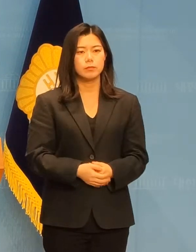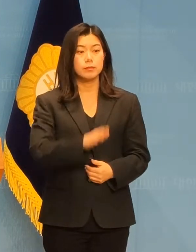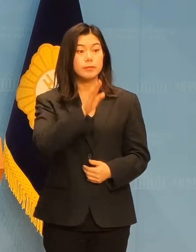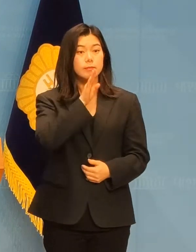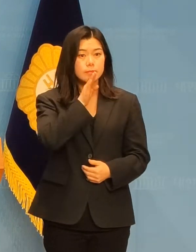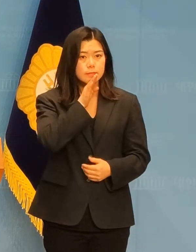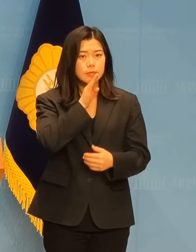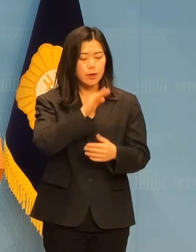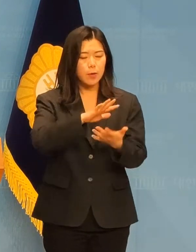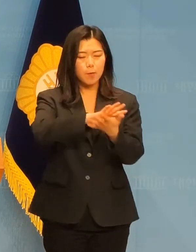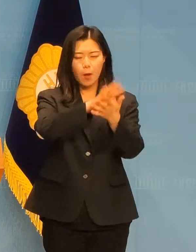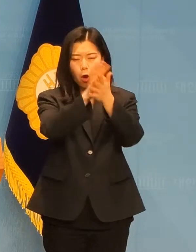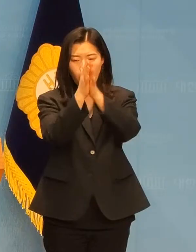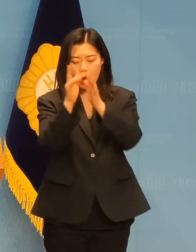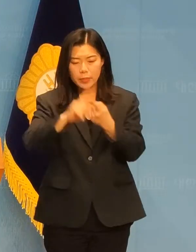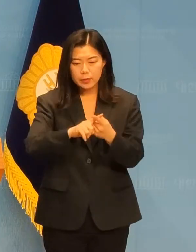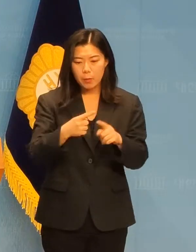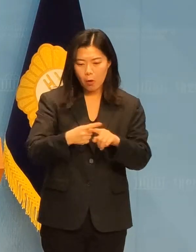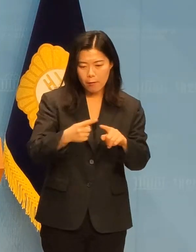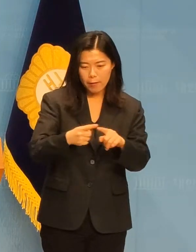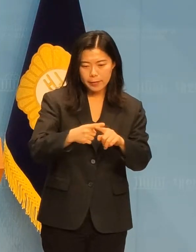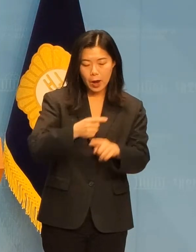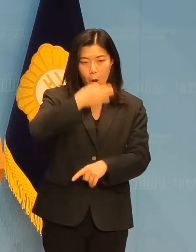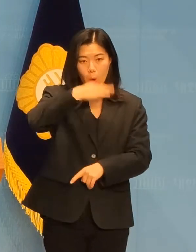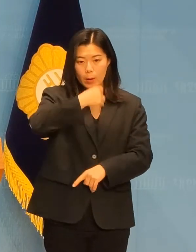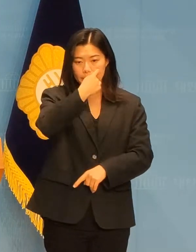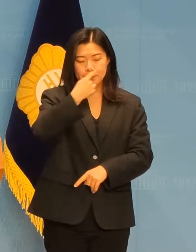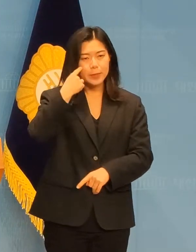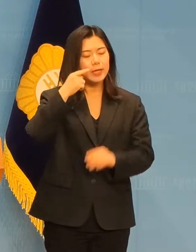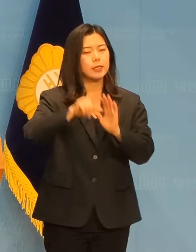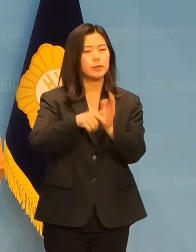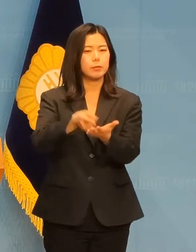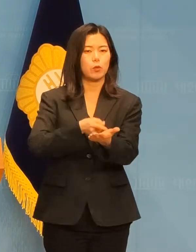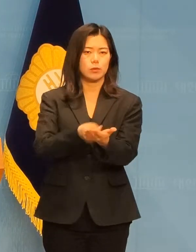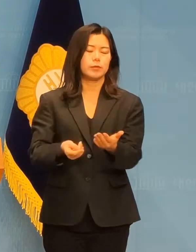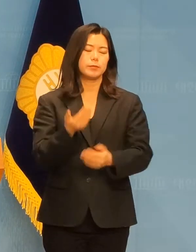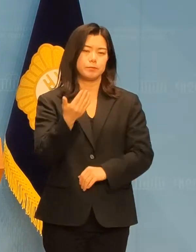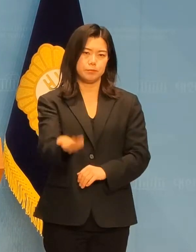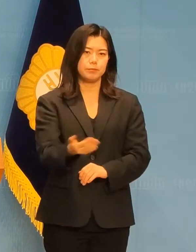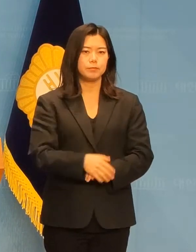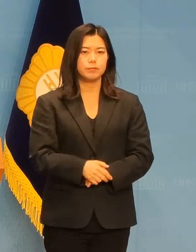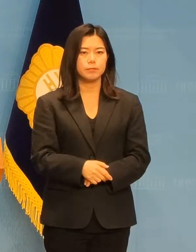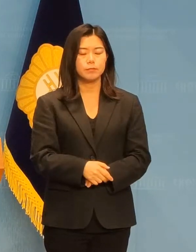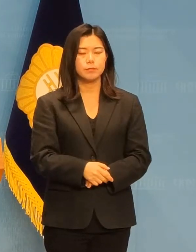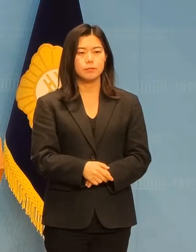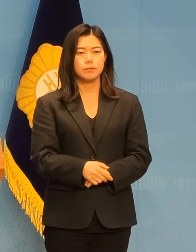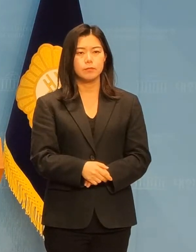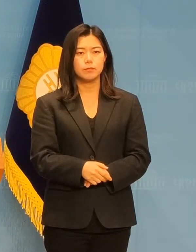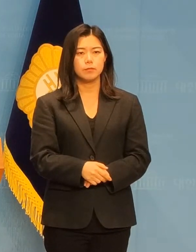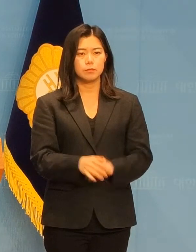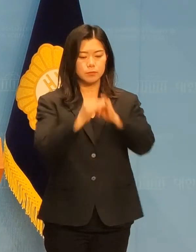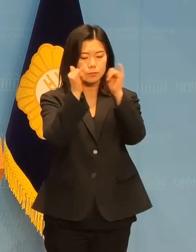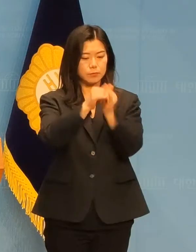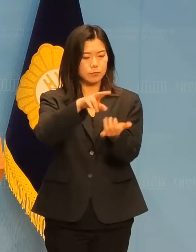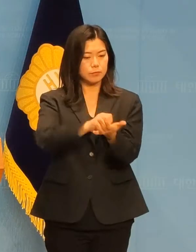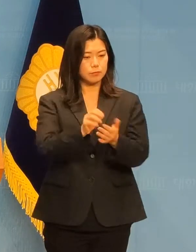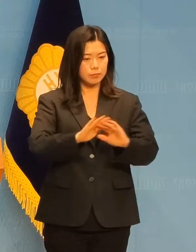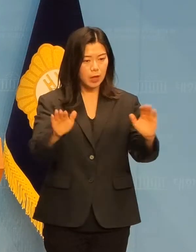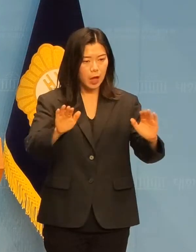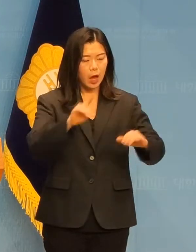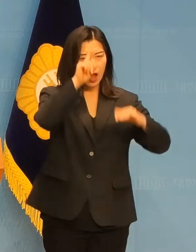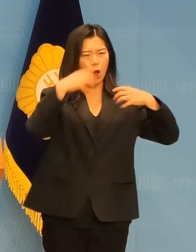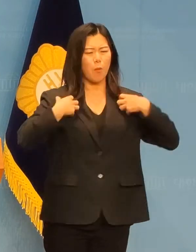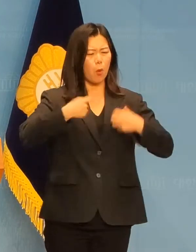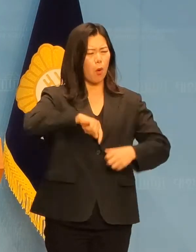만든 변화를 평가해서 성과가 입증된 경우에 보상하도록 설계했습니다. 사회 문제 해결은 정부 혼자서 할